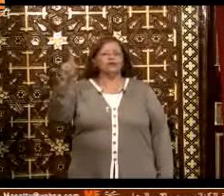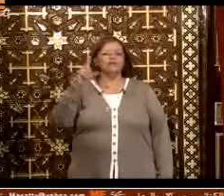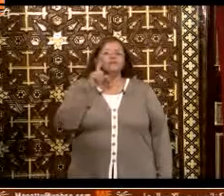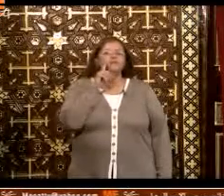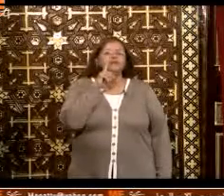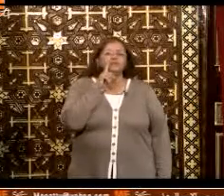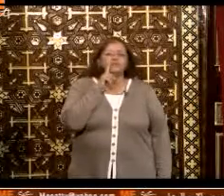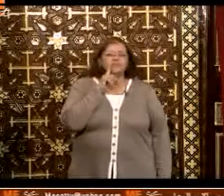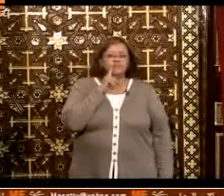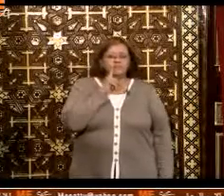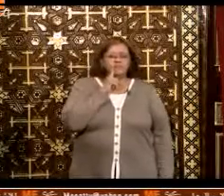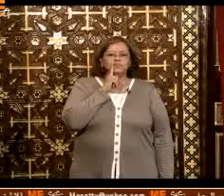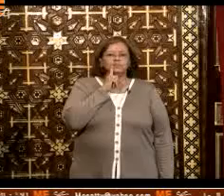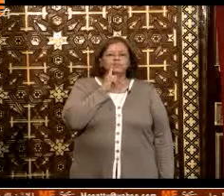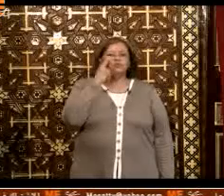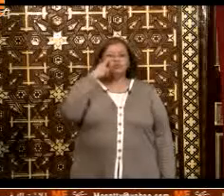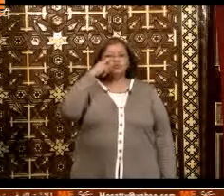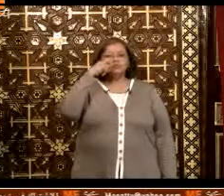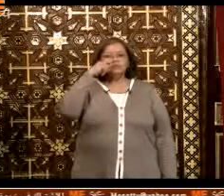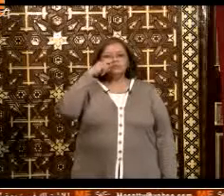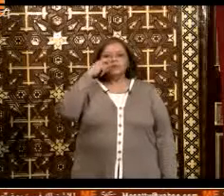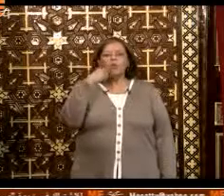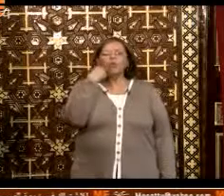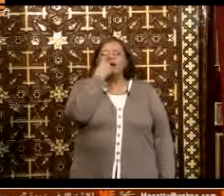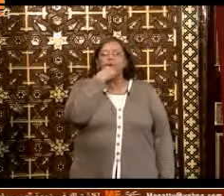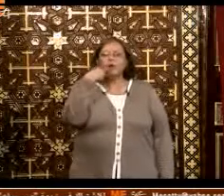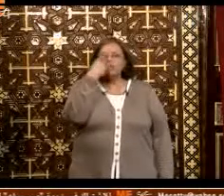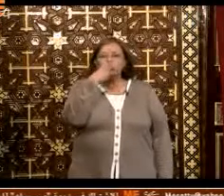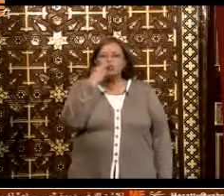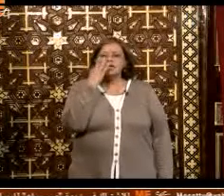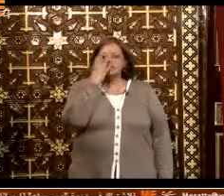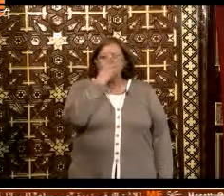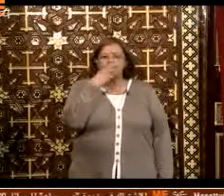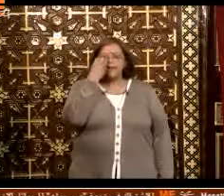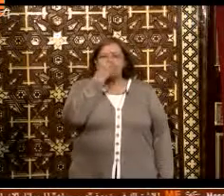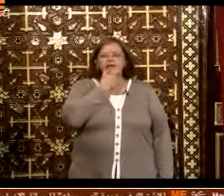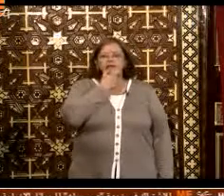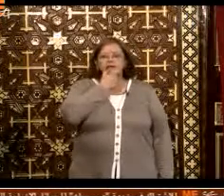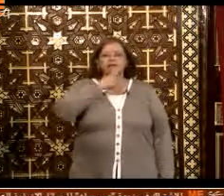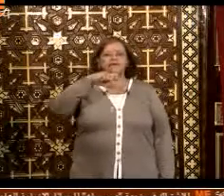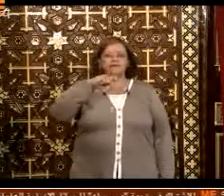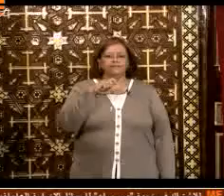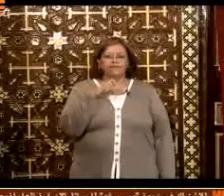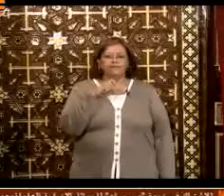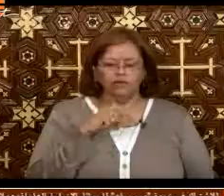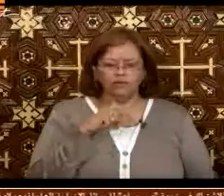ألف ميم ميم. نون واو ه ي. هقول